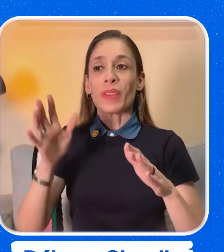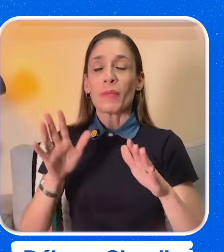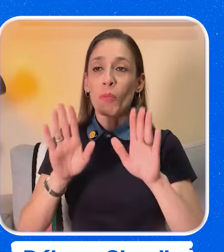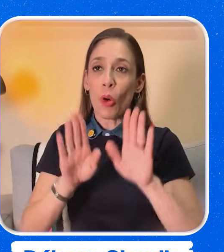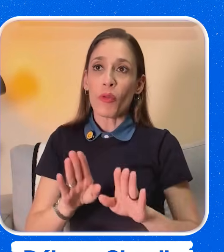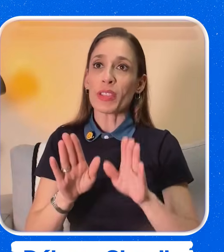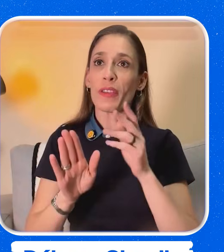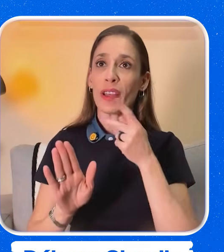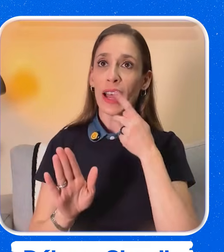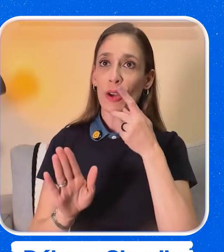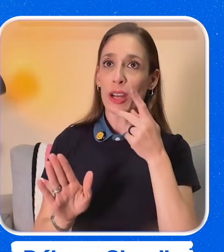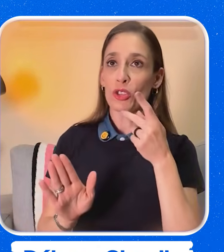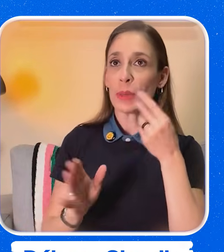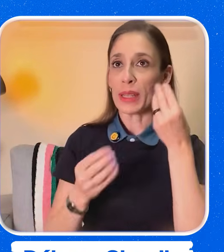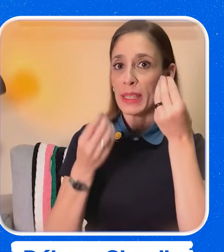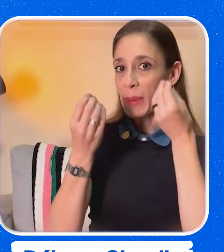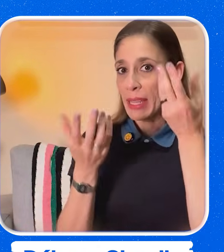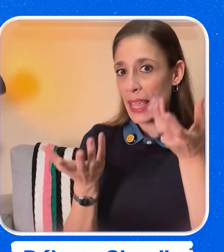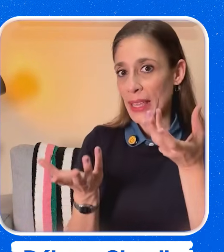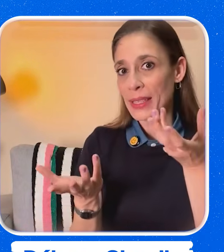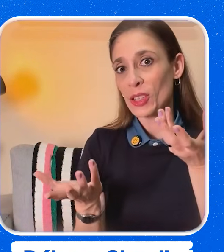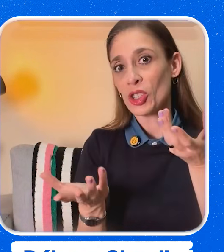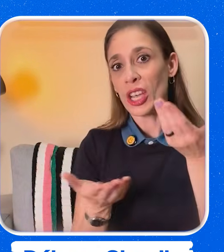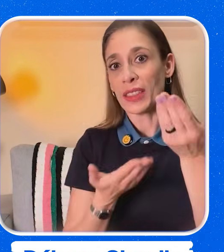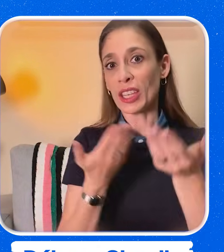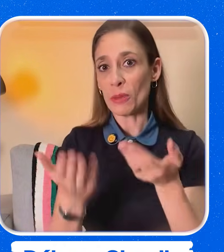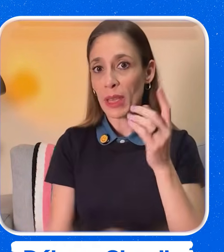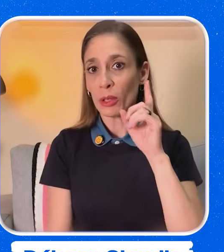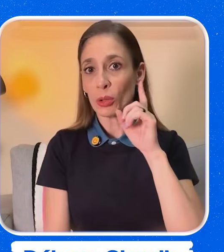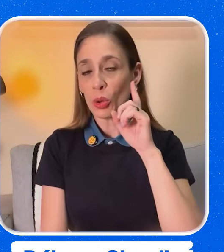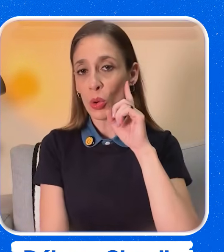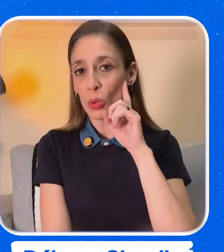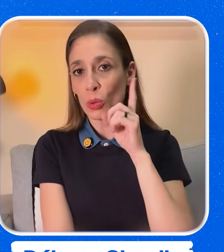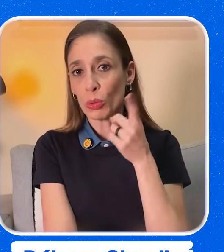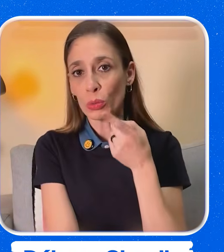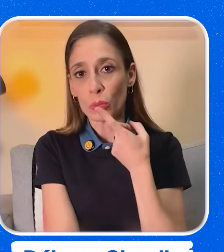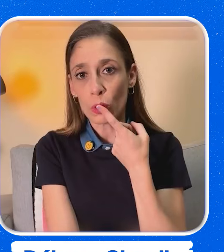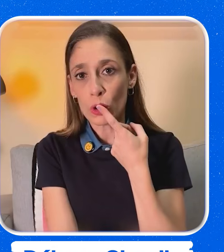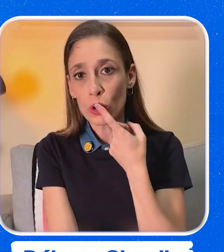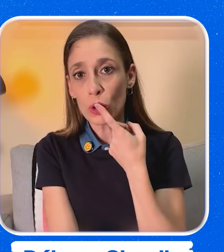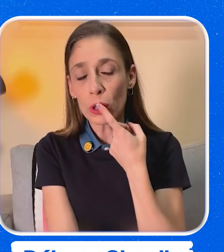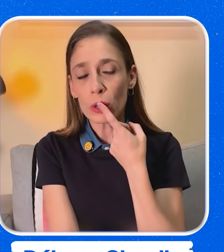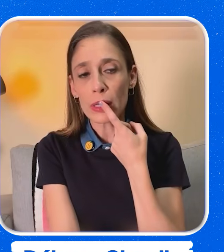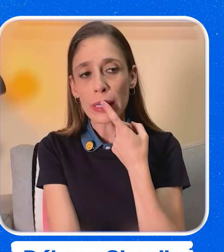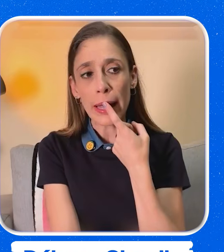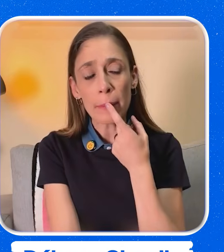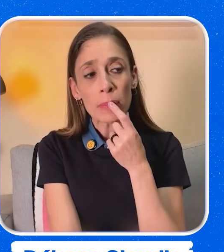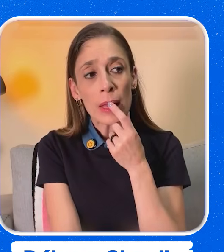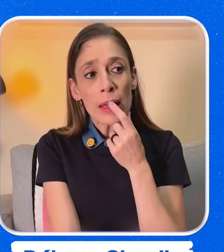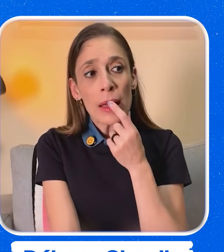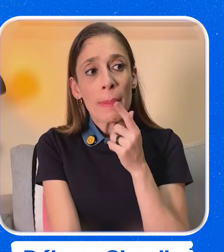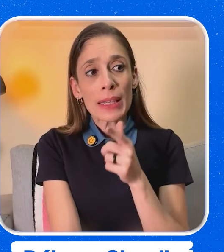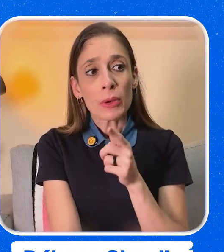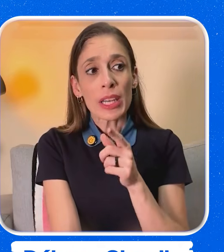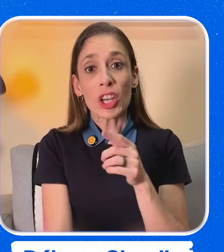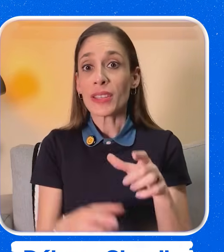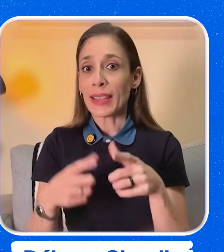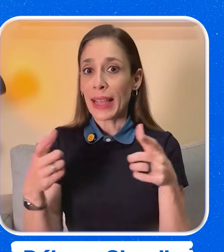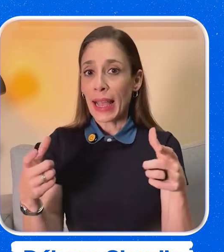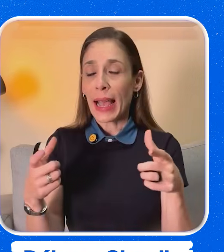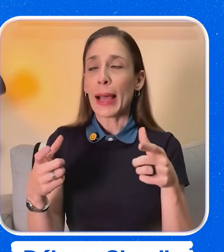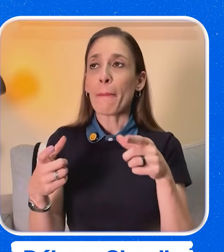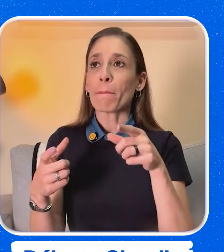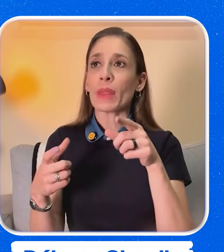É, bom, você vai falar agora sobre as experiências de atendimento com os Pessoas. surdos, né? Mas eu Sim,